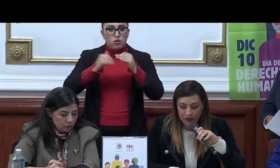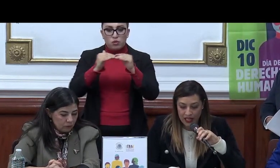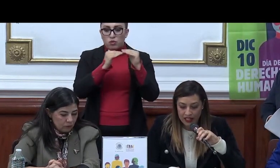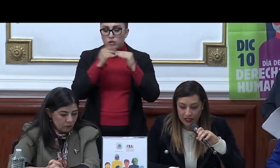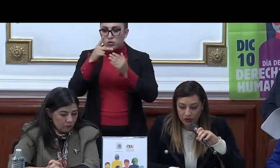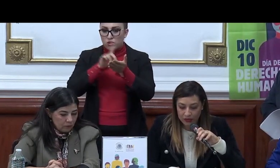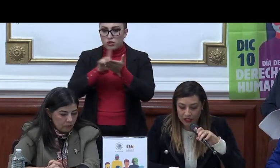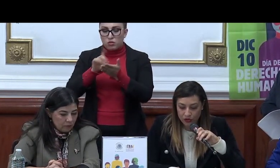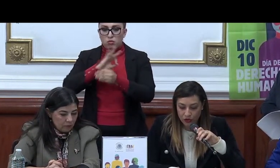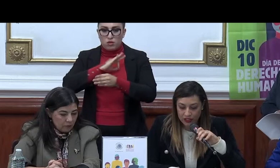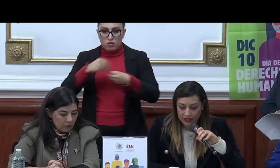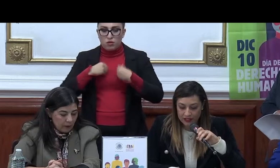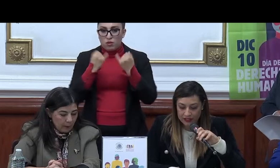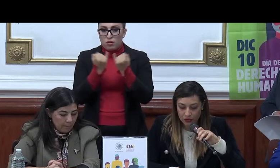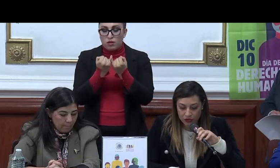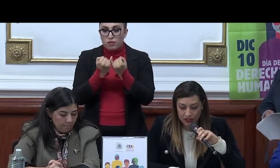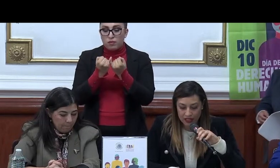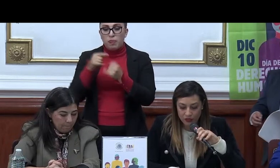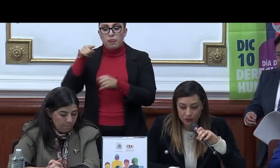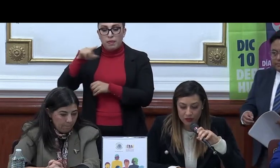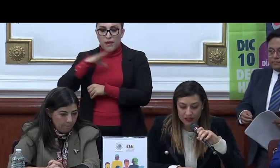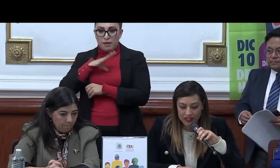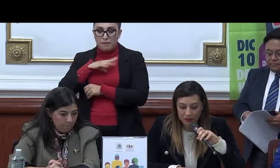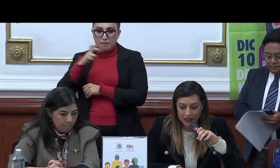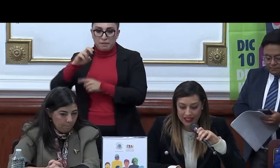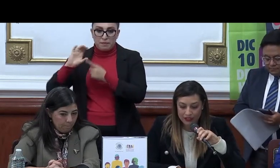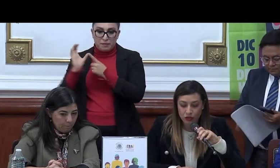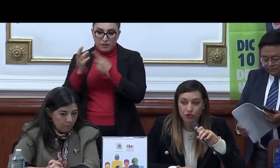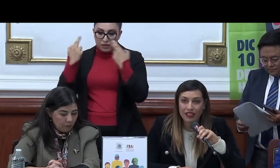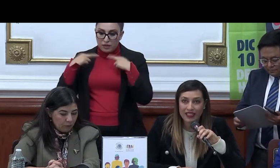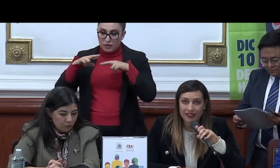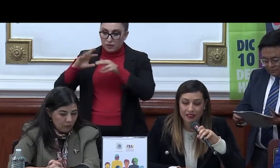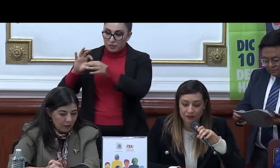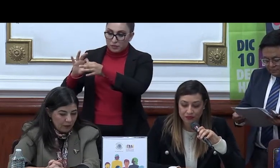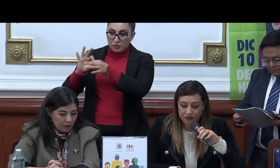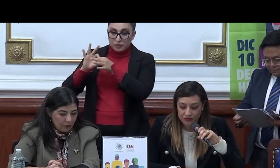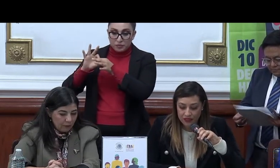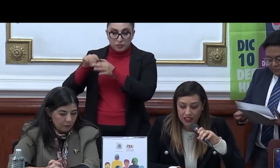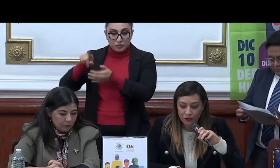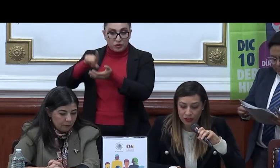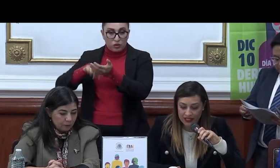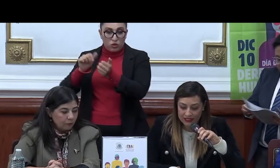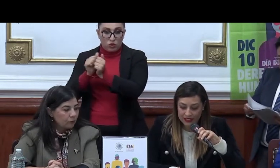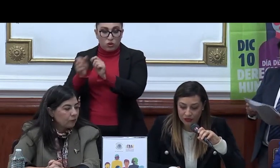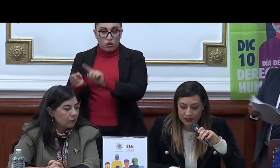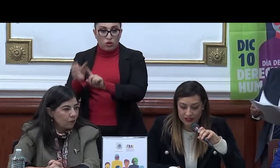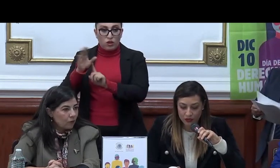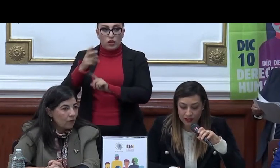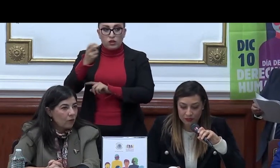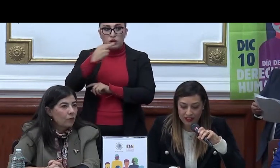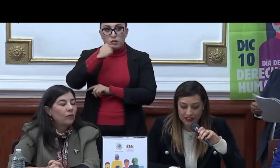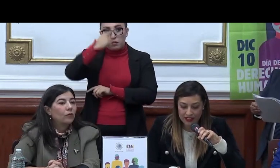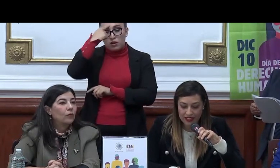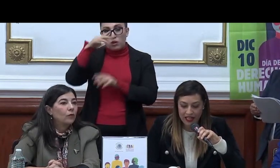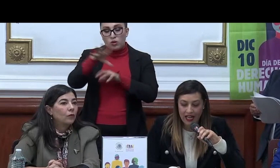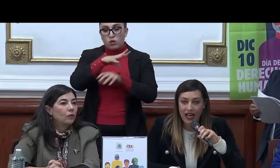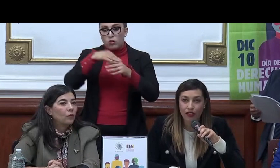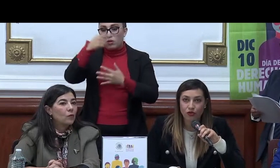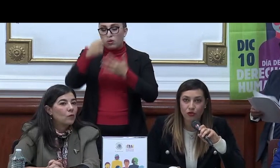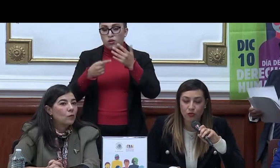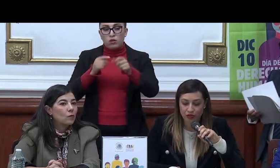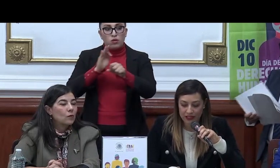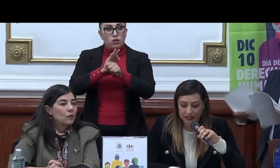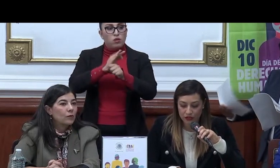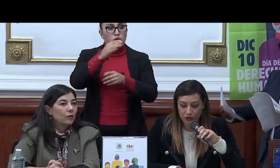derechos. La colaboración interinstitucional nos permite ampliar nuestro alcance y fortalecer nuestras acciones para atender a